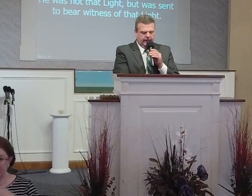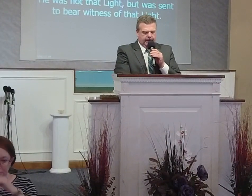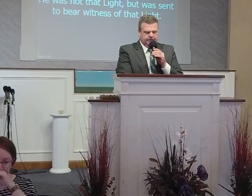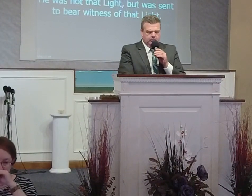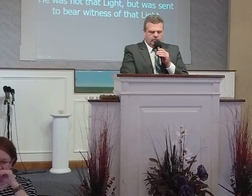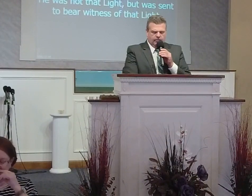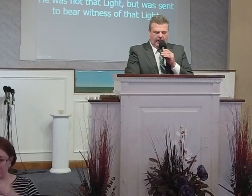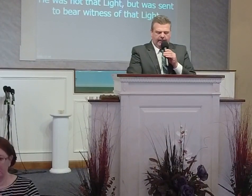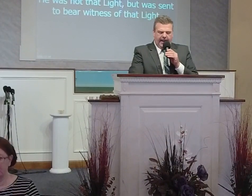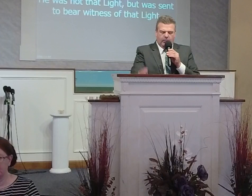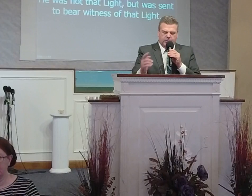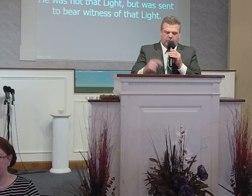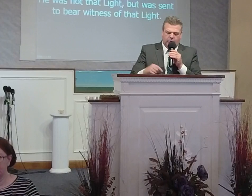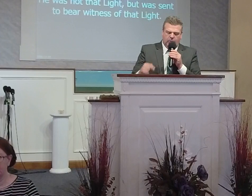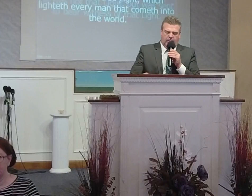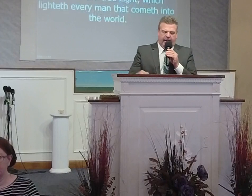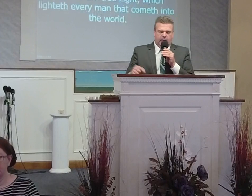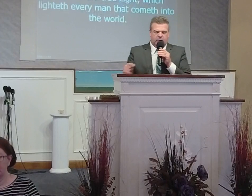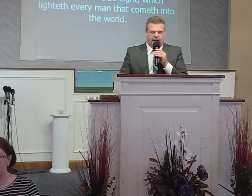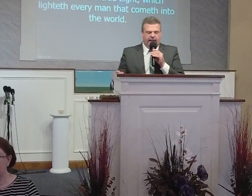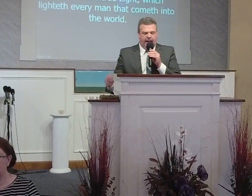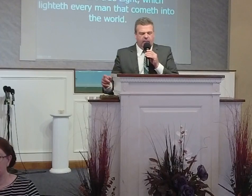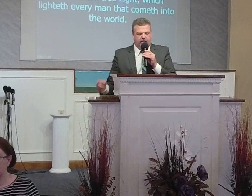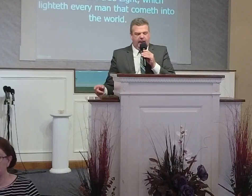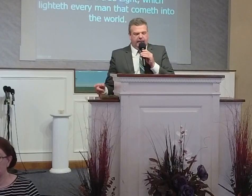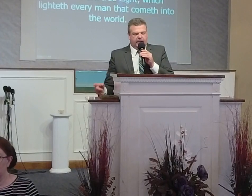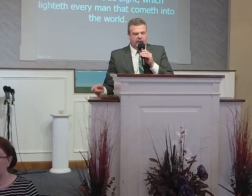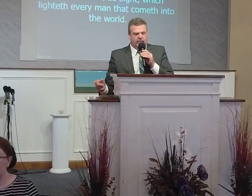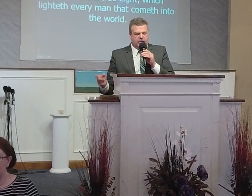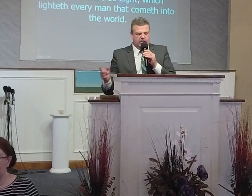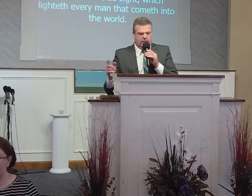que todos los hombres creyesen por él.